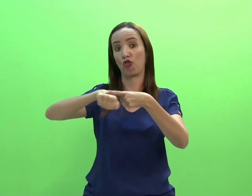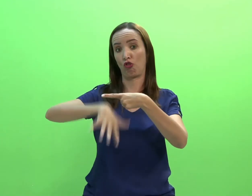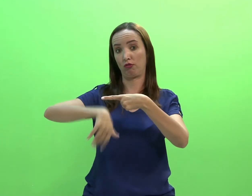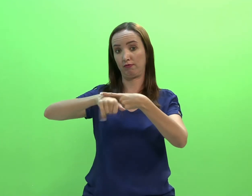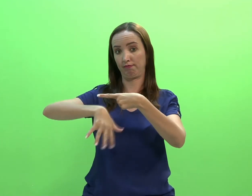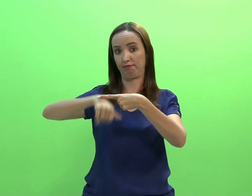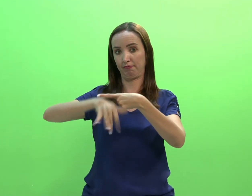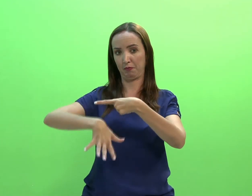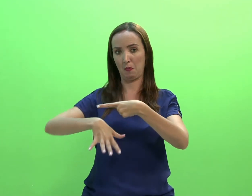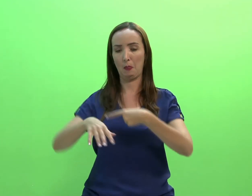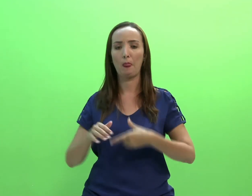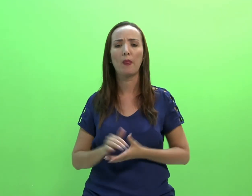Notas de rodapés.